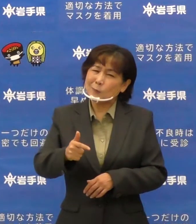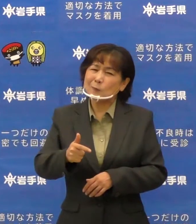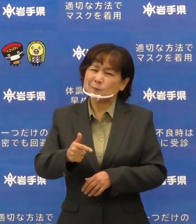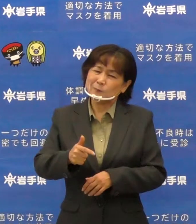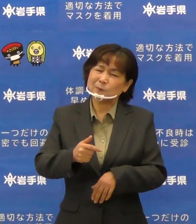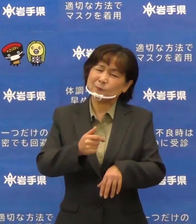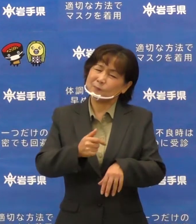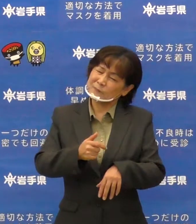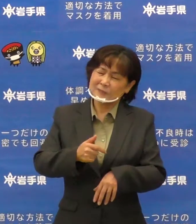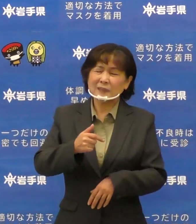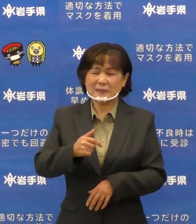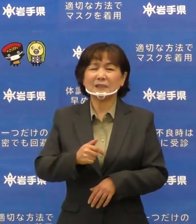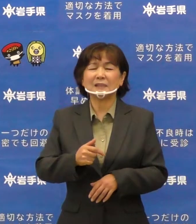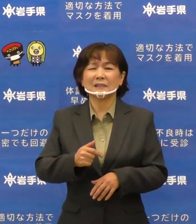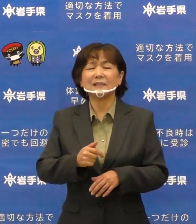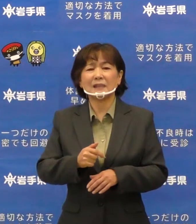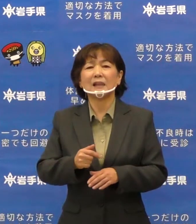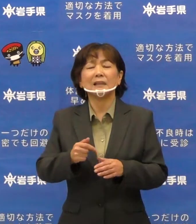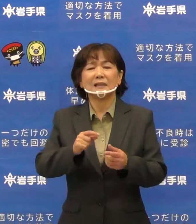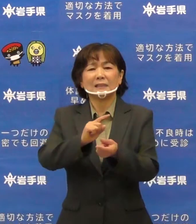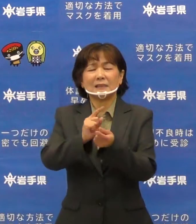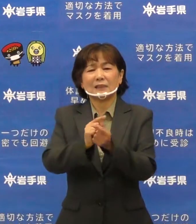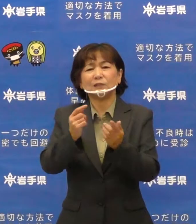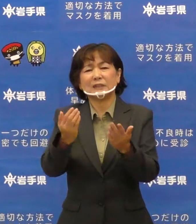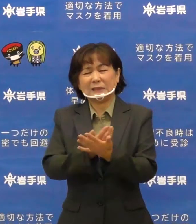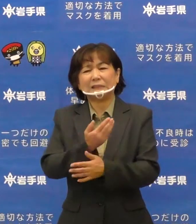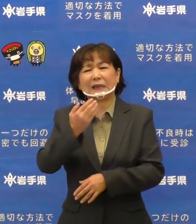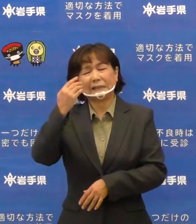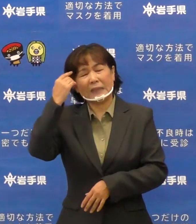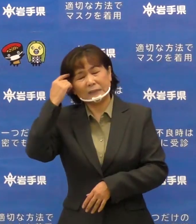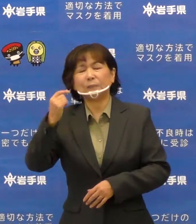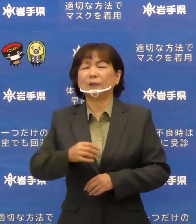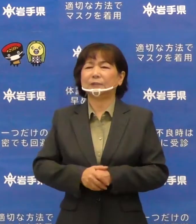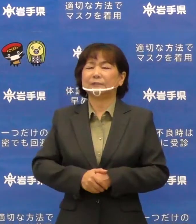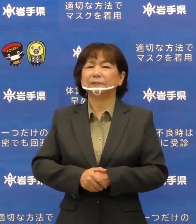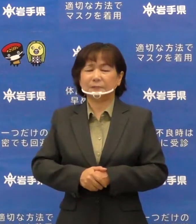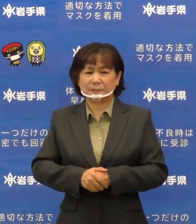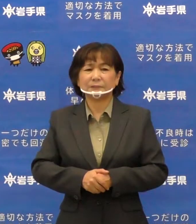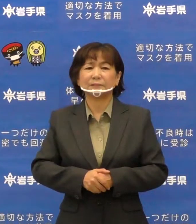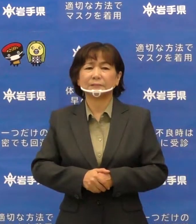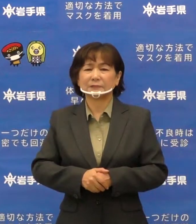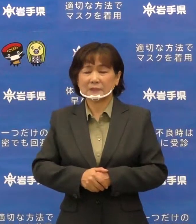その上でも来週火曜日には公示となるわけですけれども、特に今回の選挙の